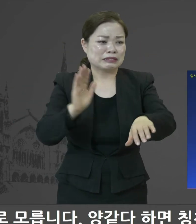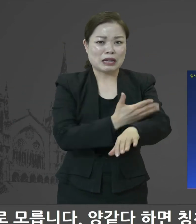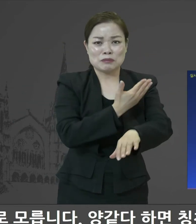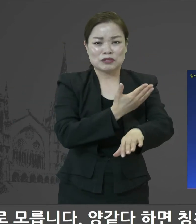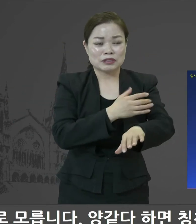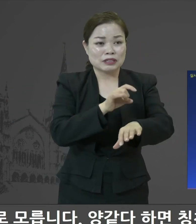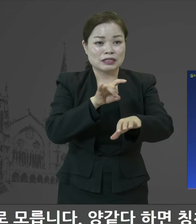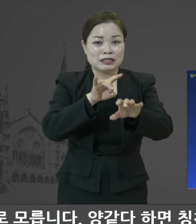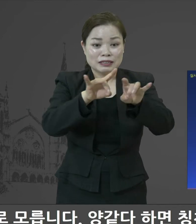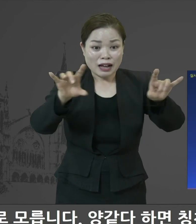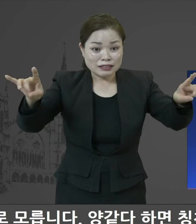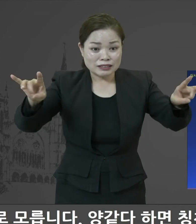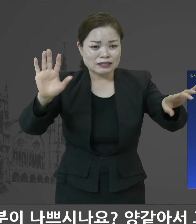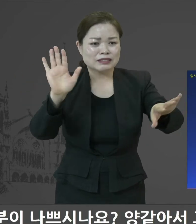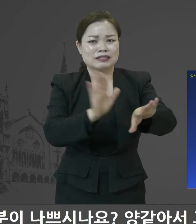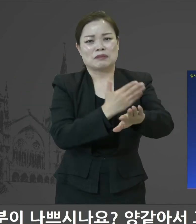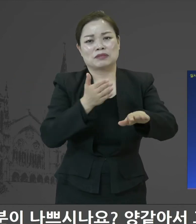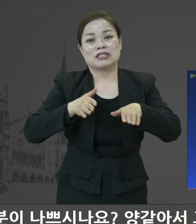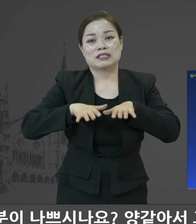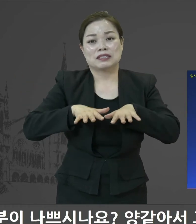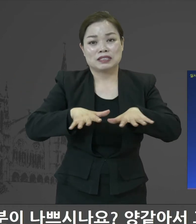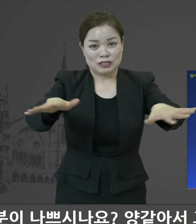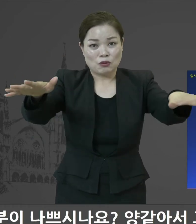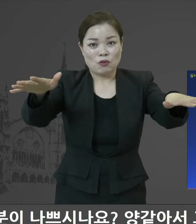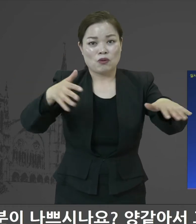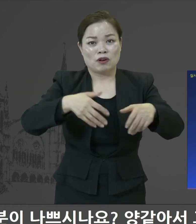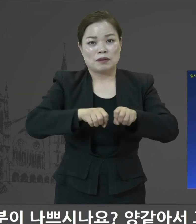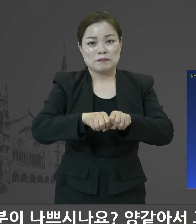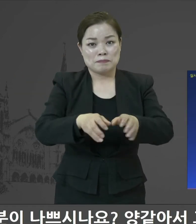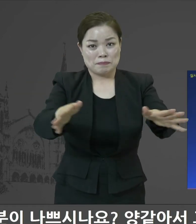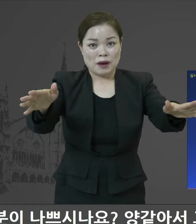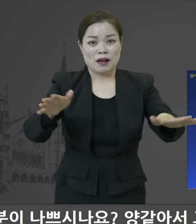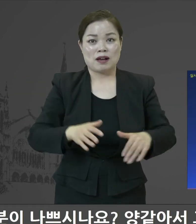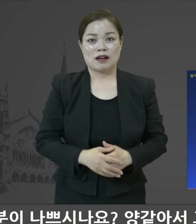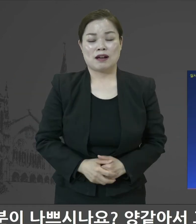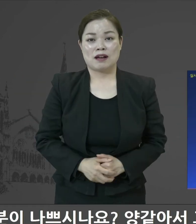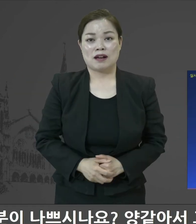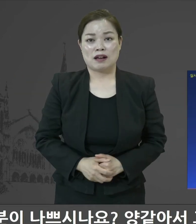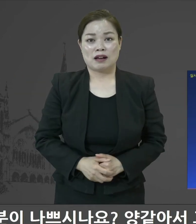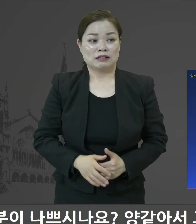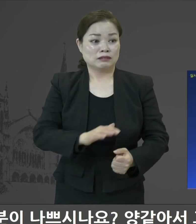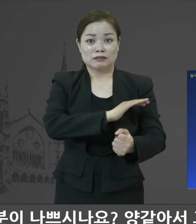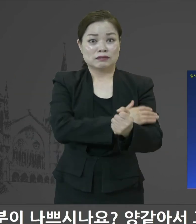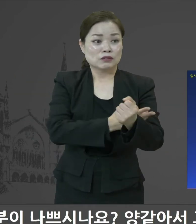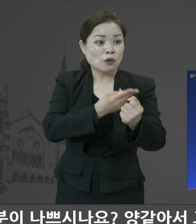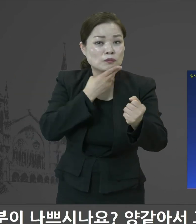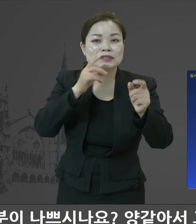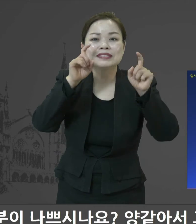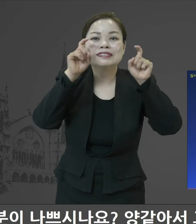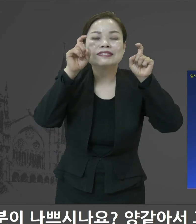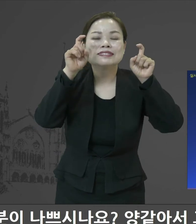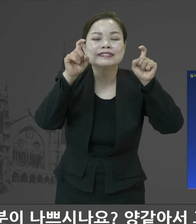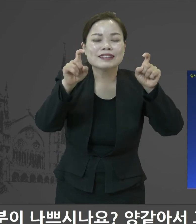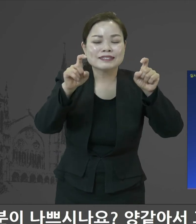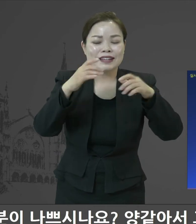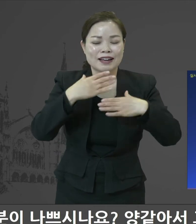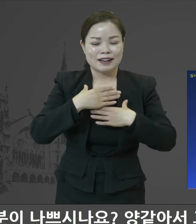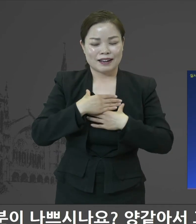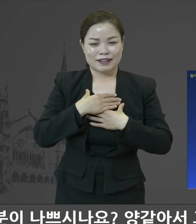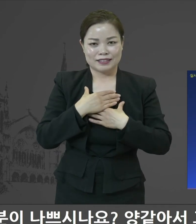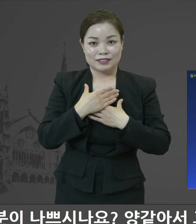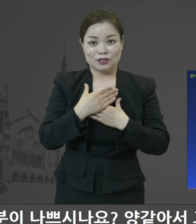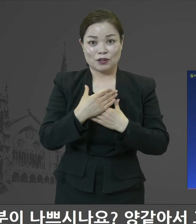길로 가버립니다. 이게 우리의 특징인 것 같아요. 그런데 이렇게 무능한 양이